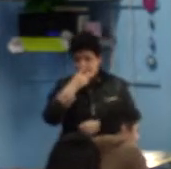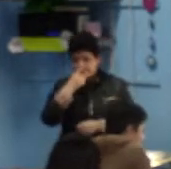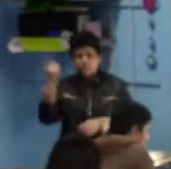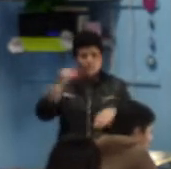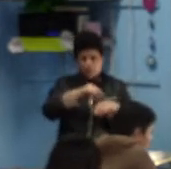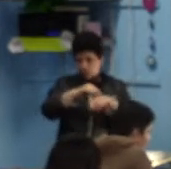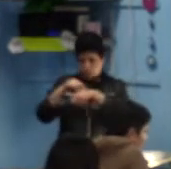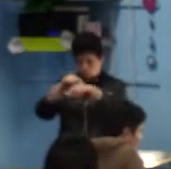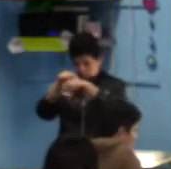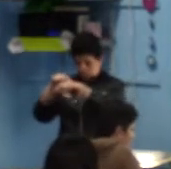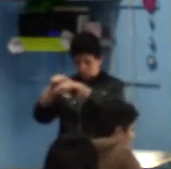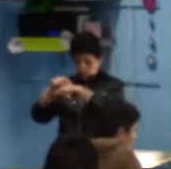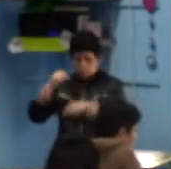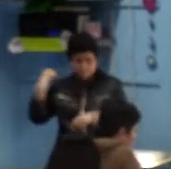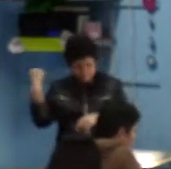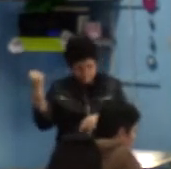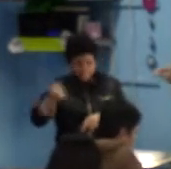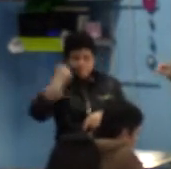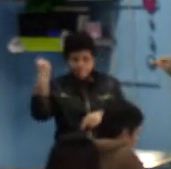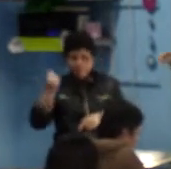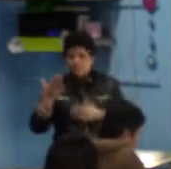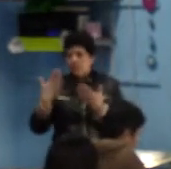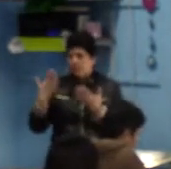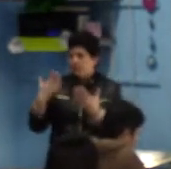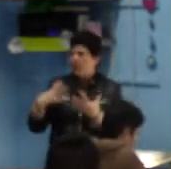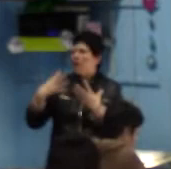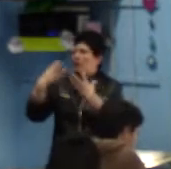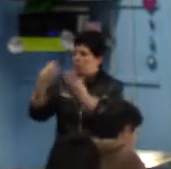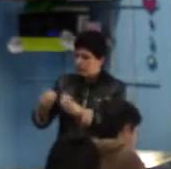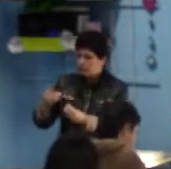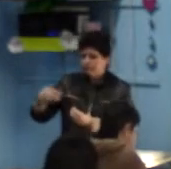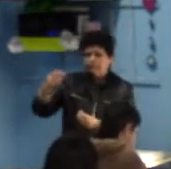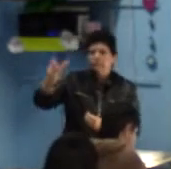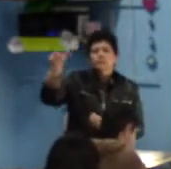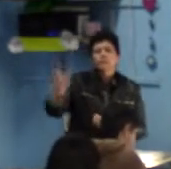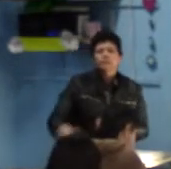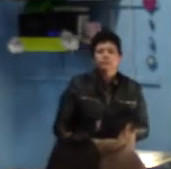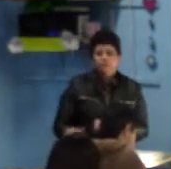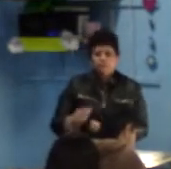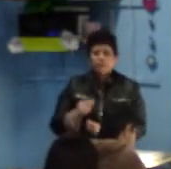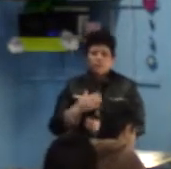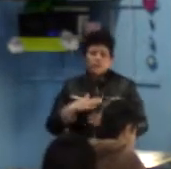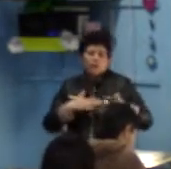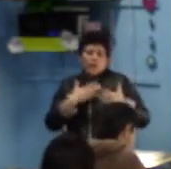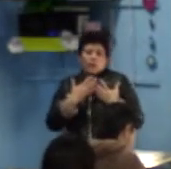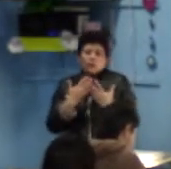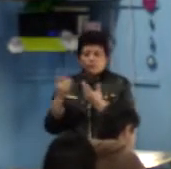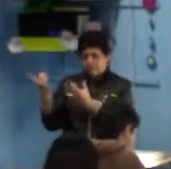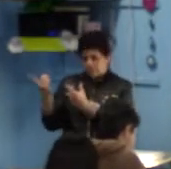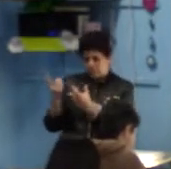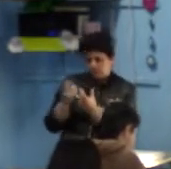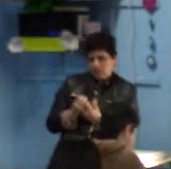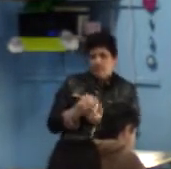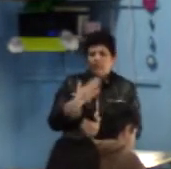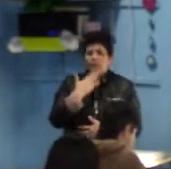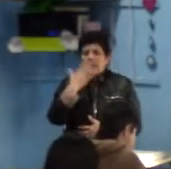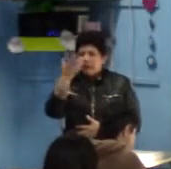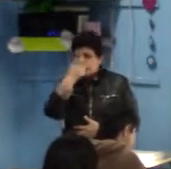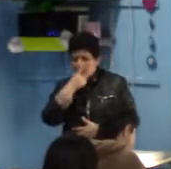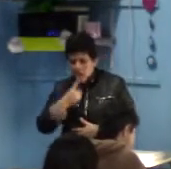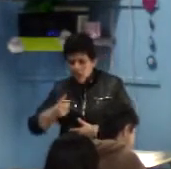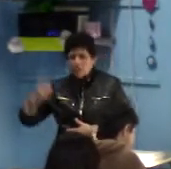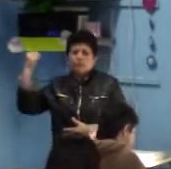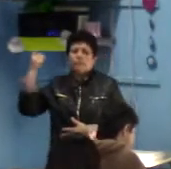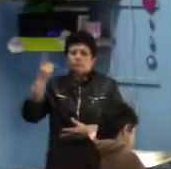instrumentos importantes para llegar a otros que necesitan del amor de Dios. Gracias por lo que hacen y el Señor los bendiga en